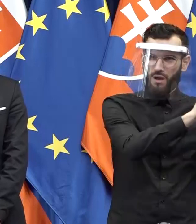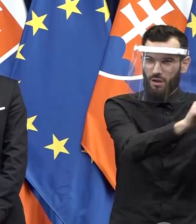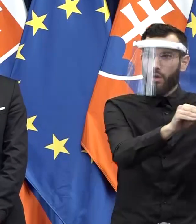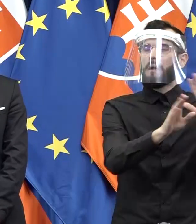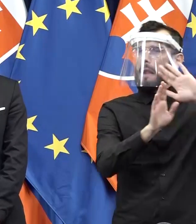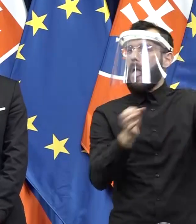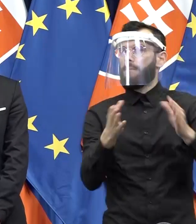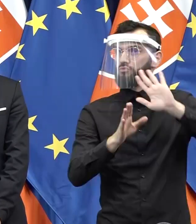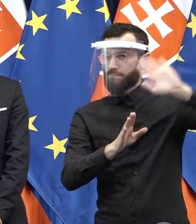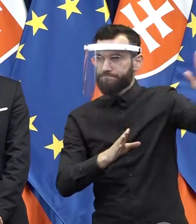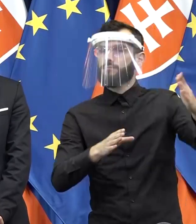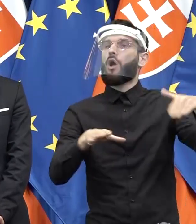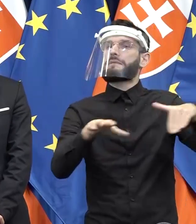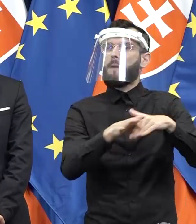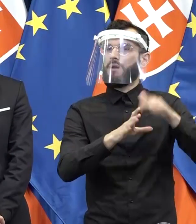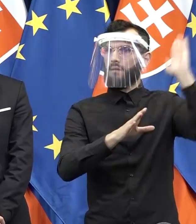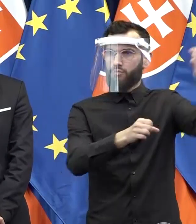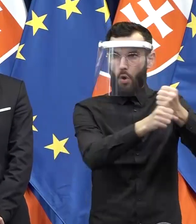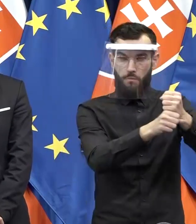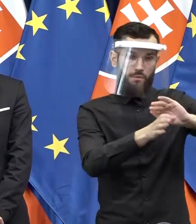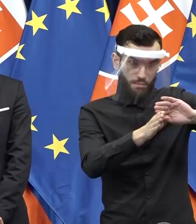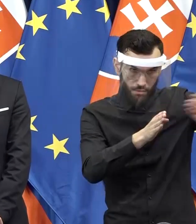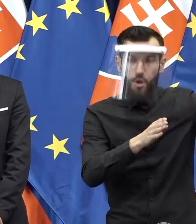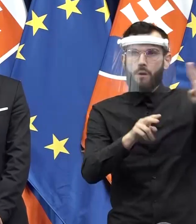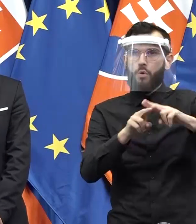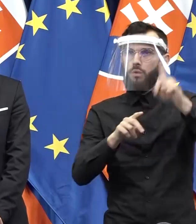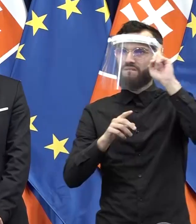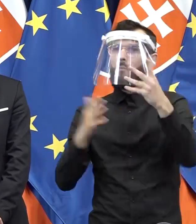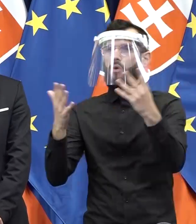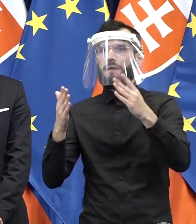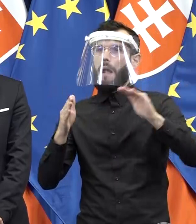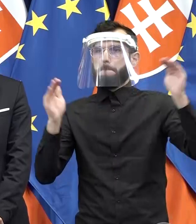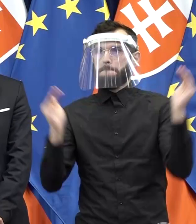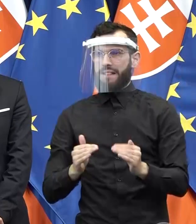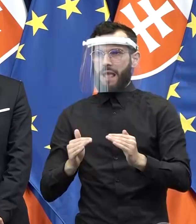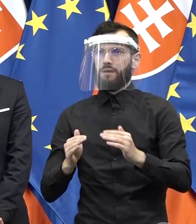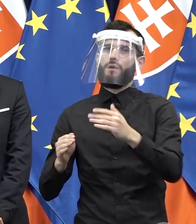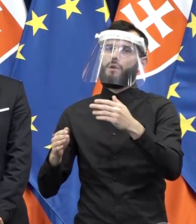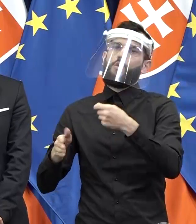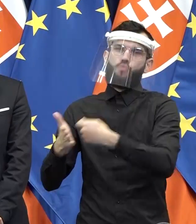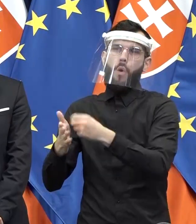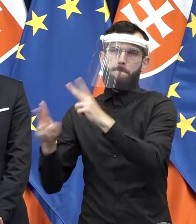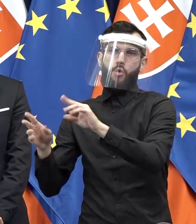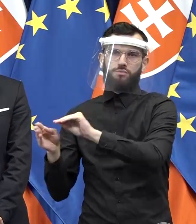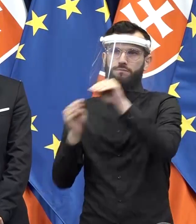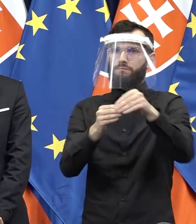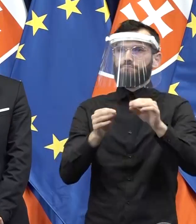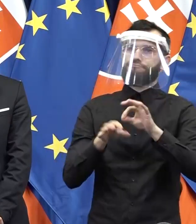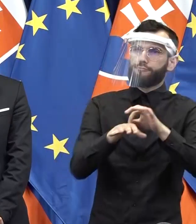už sú v práci od 9.00 do 12.00, nech tú mestskú hromadnú, teda prípadne, využívajú potom dôchodcovia.